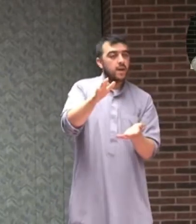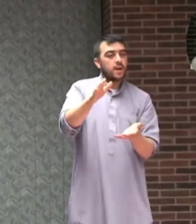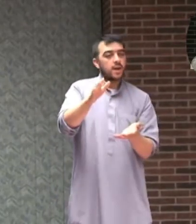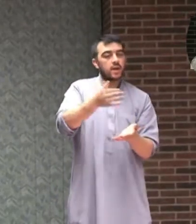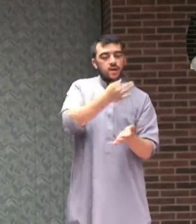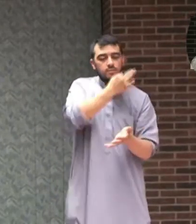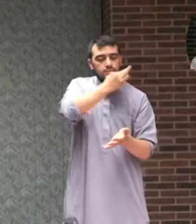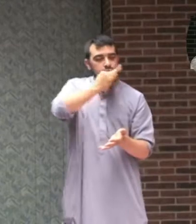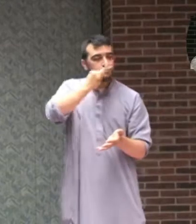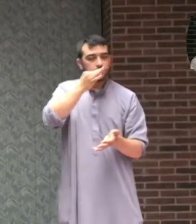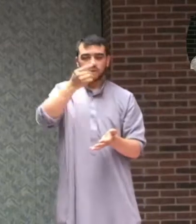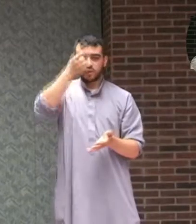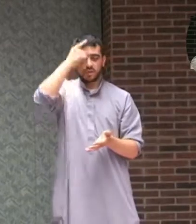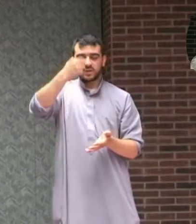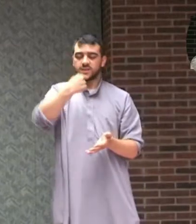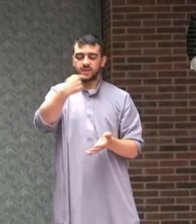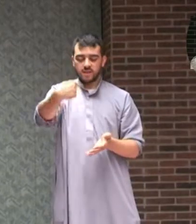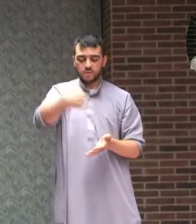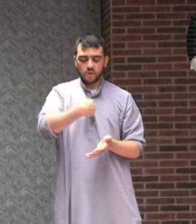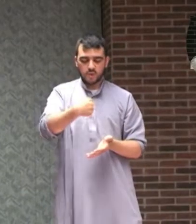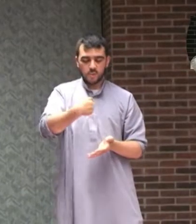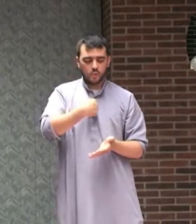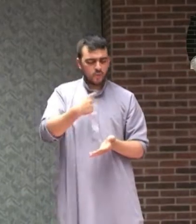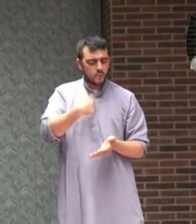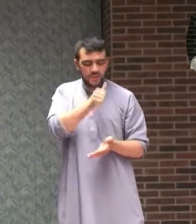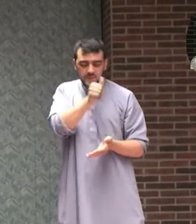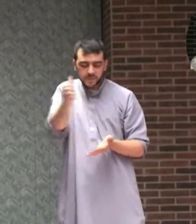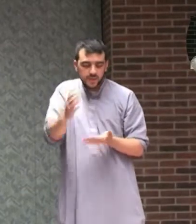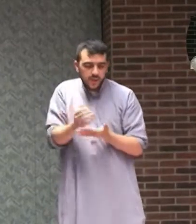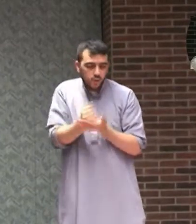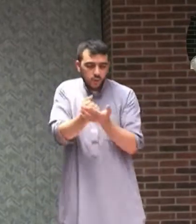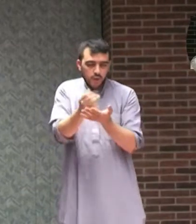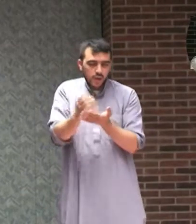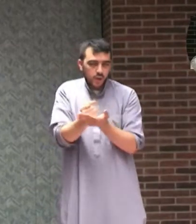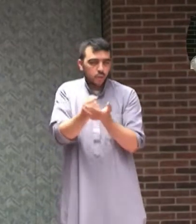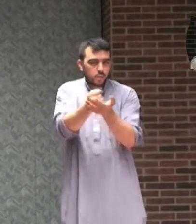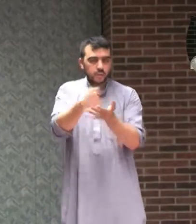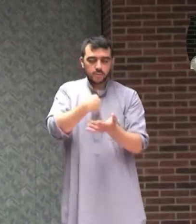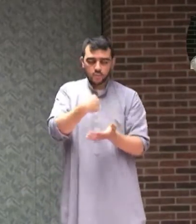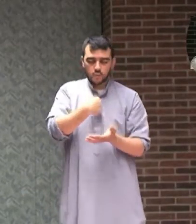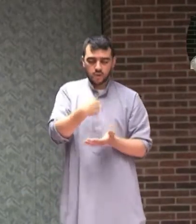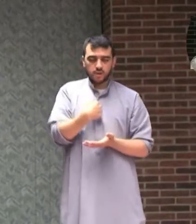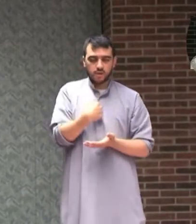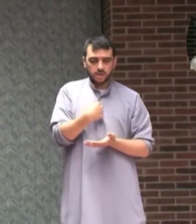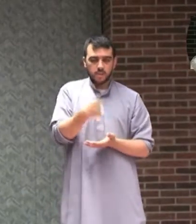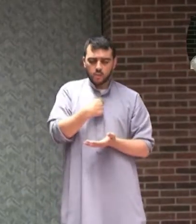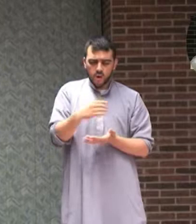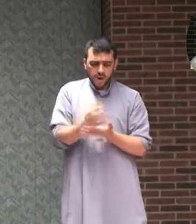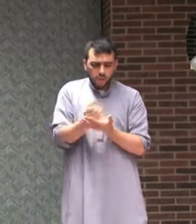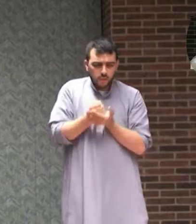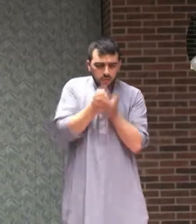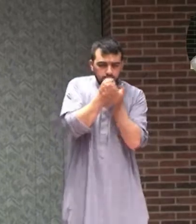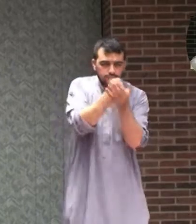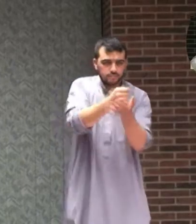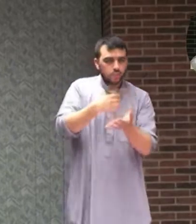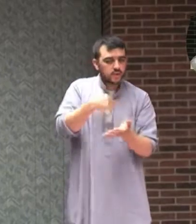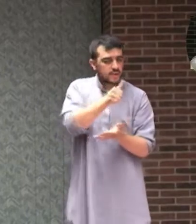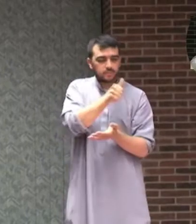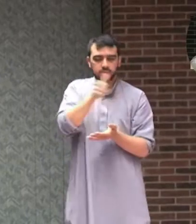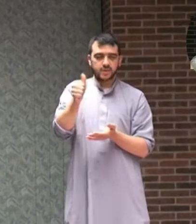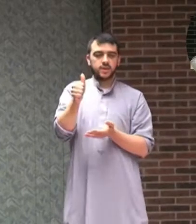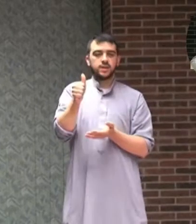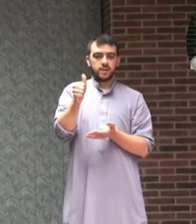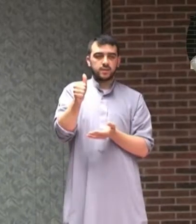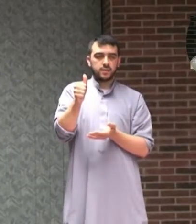Siyam. Allah subhanahu wa ta'ala dit Illa sam fa innahu li. Exception faite pour le Siyam, celui-ci me revient. Wa ana